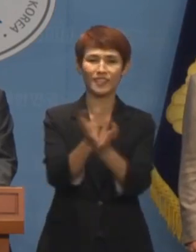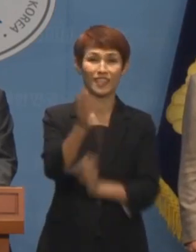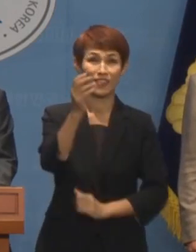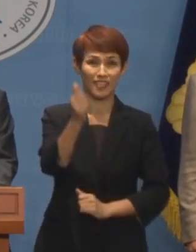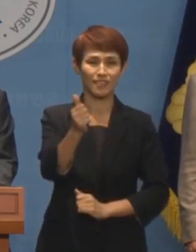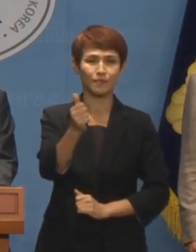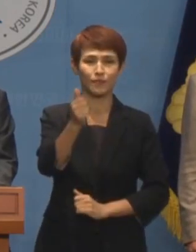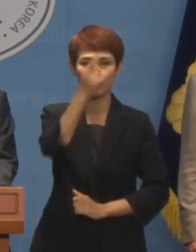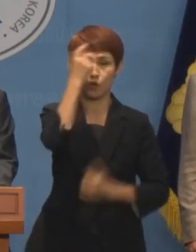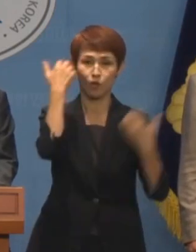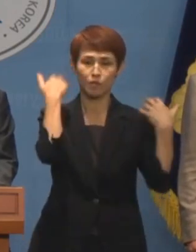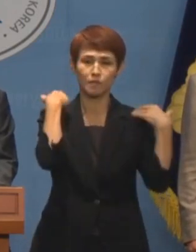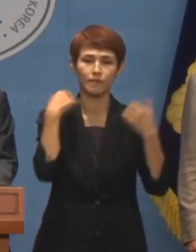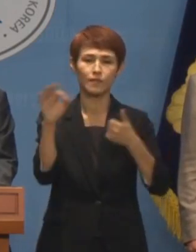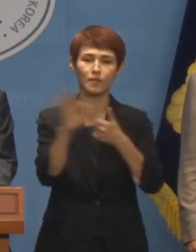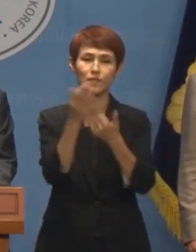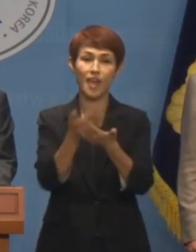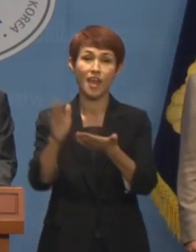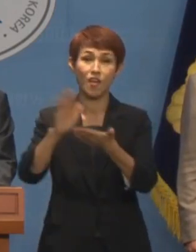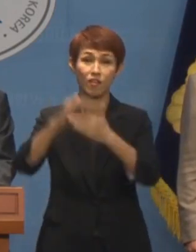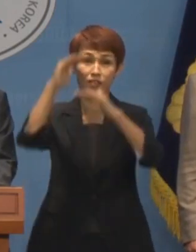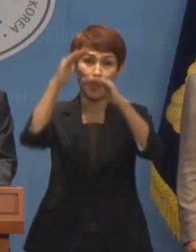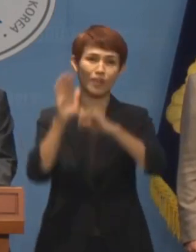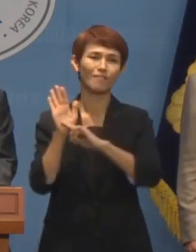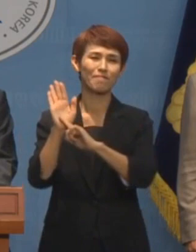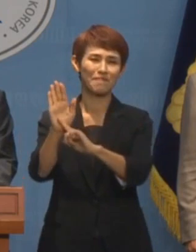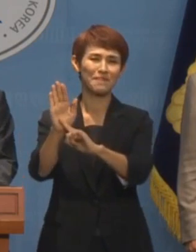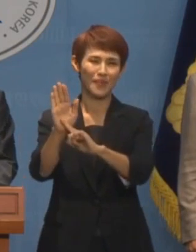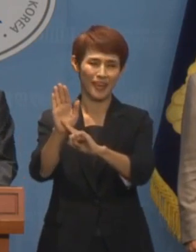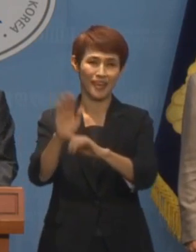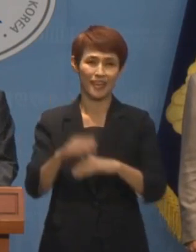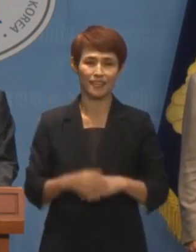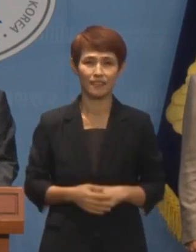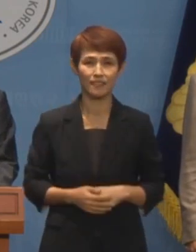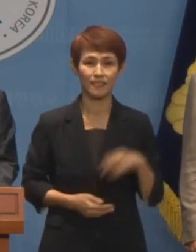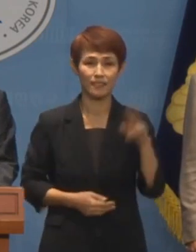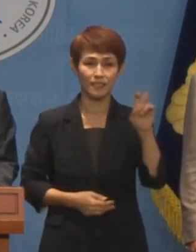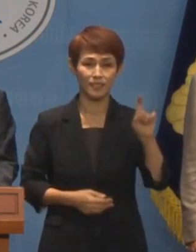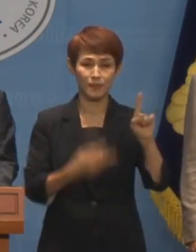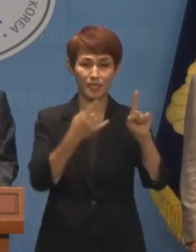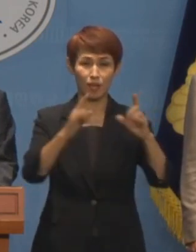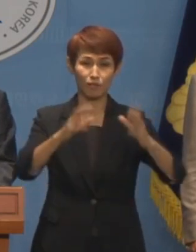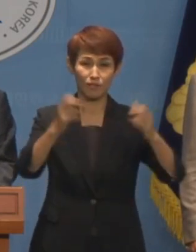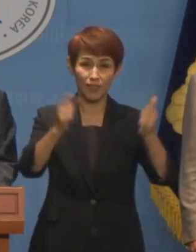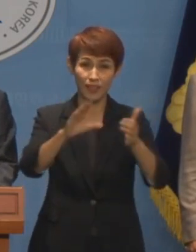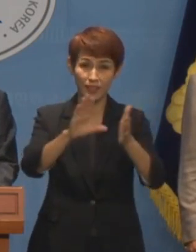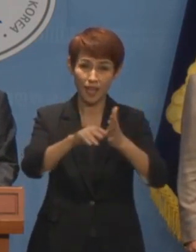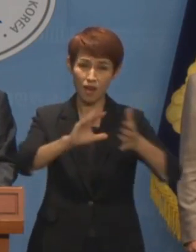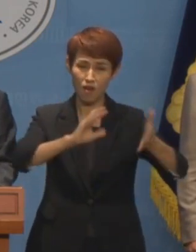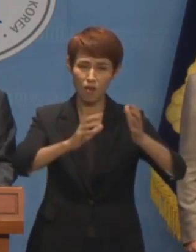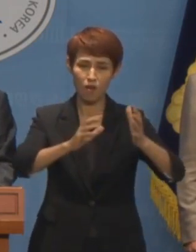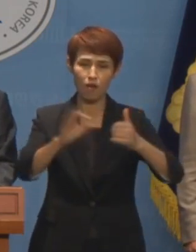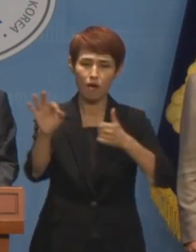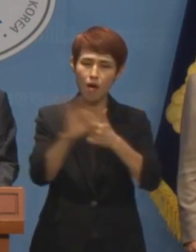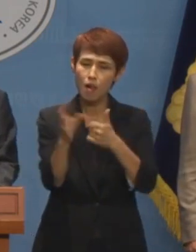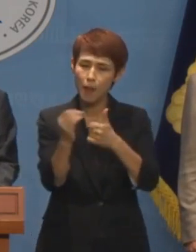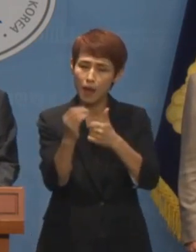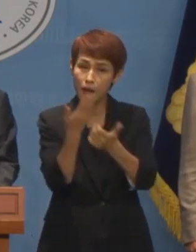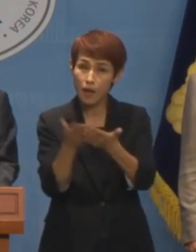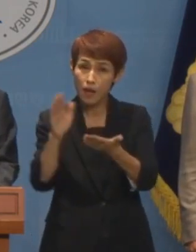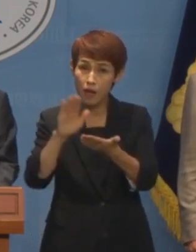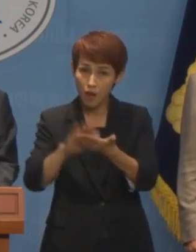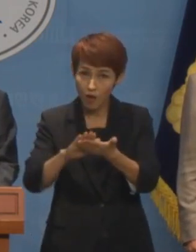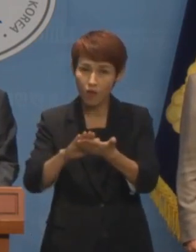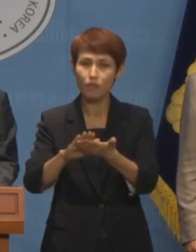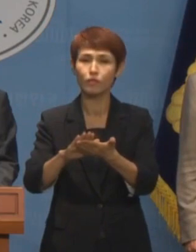정부의 연금개혁안을 발표했습니다. 21대 국회에서 논의되었던 모수개혁안에